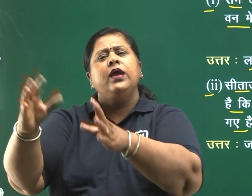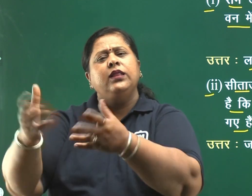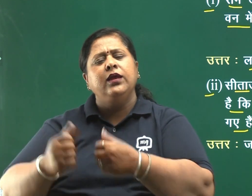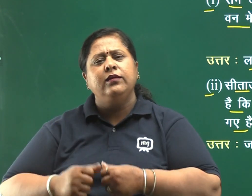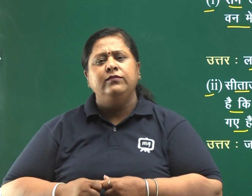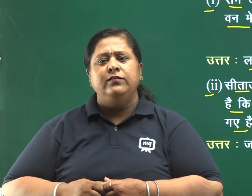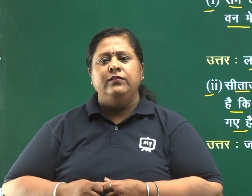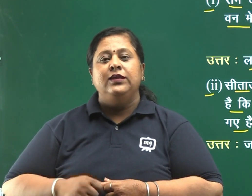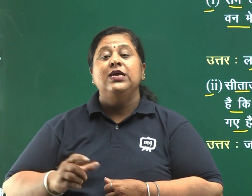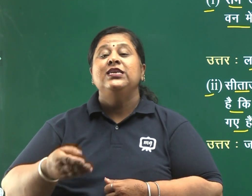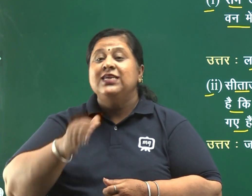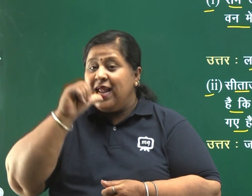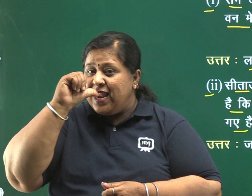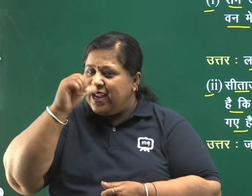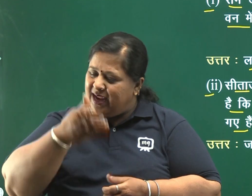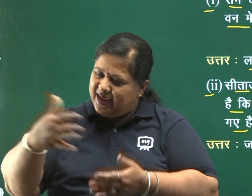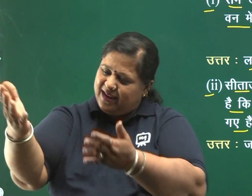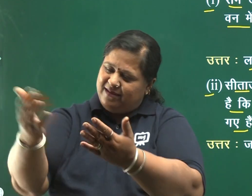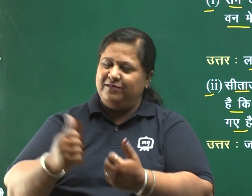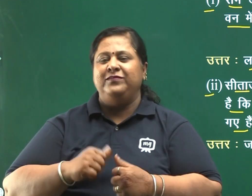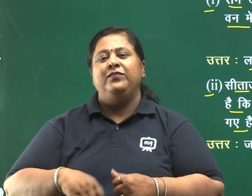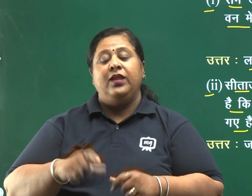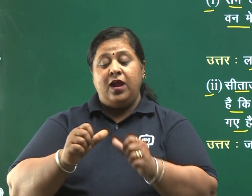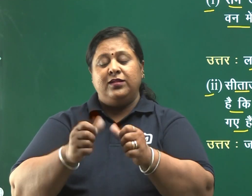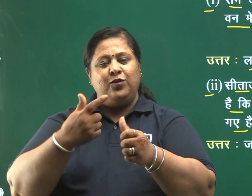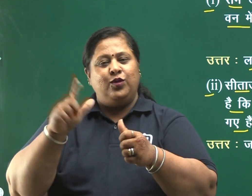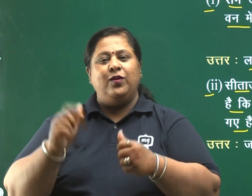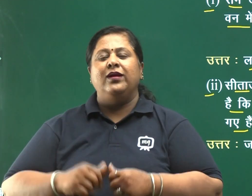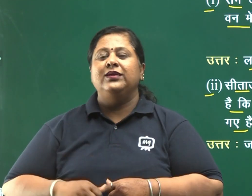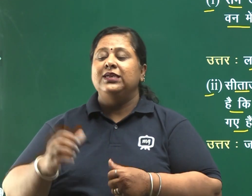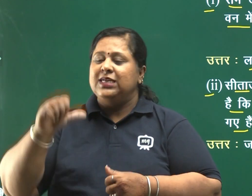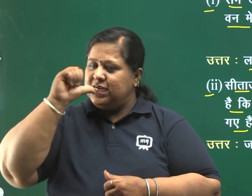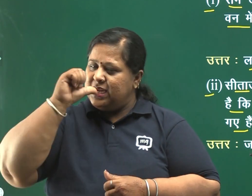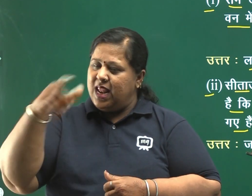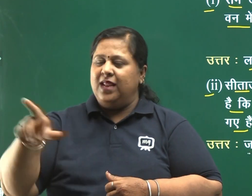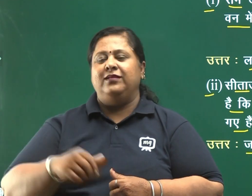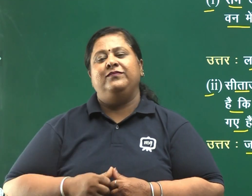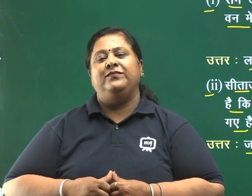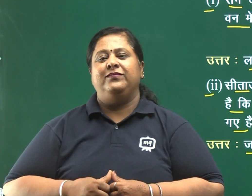बच्चों? जल लेने के लिए। तो हमारा सही उत्तर होगा जल।